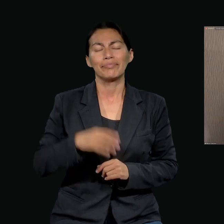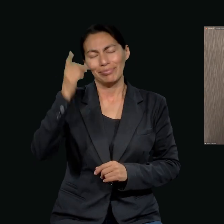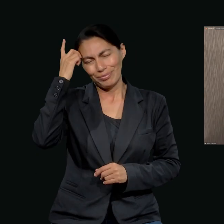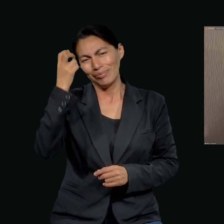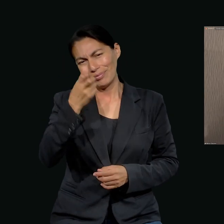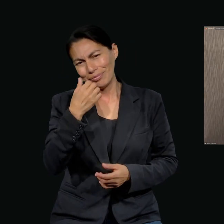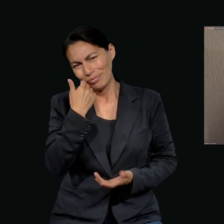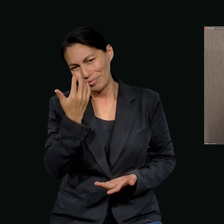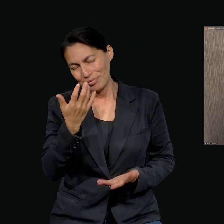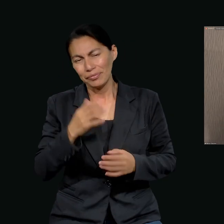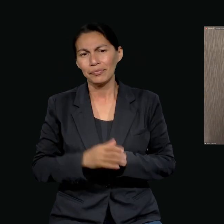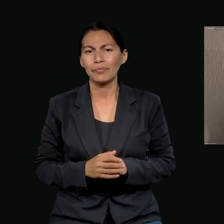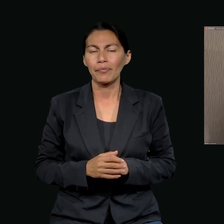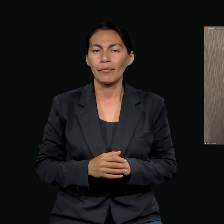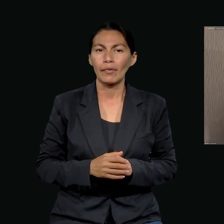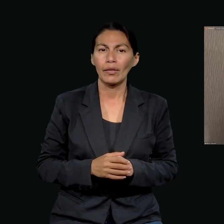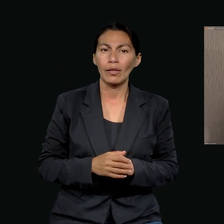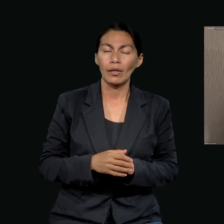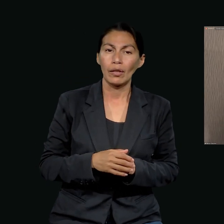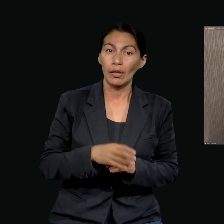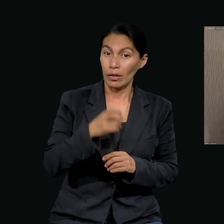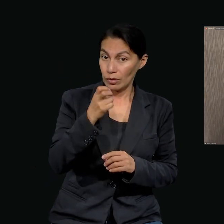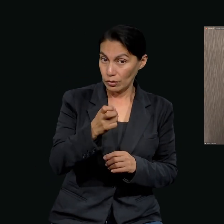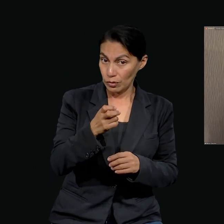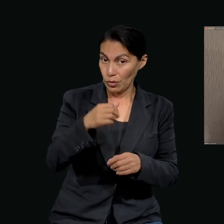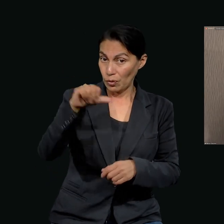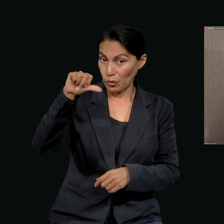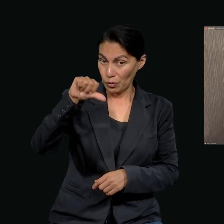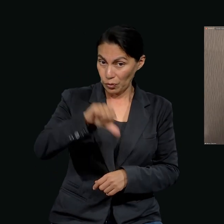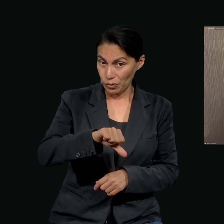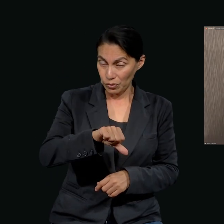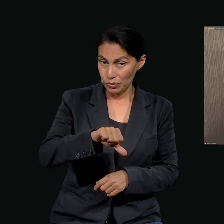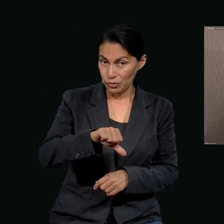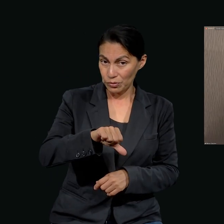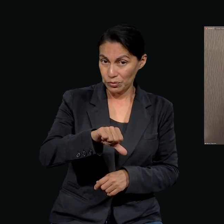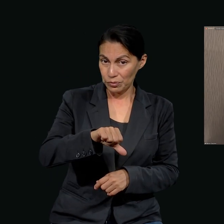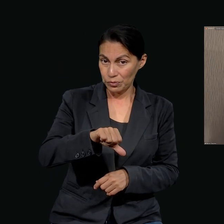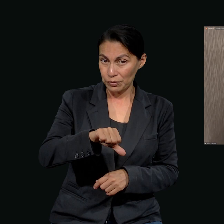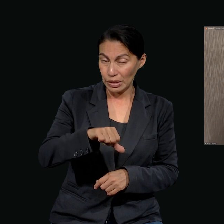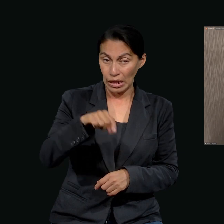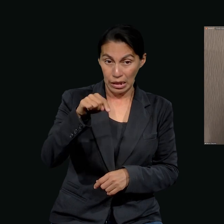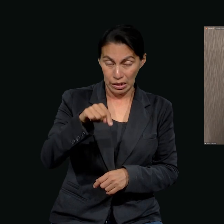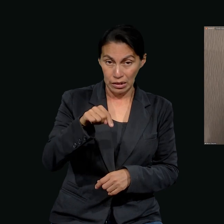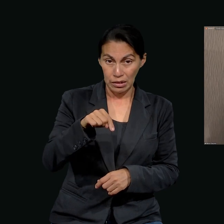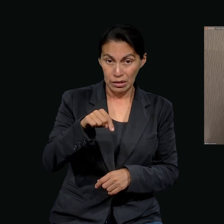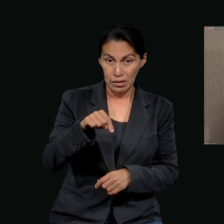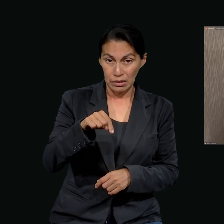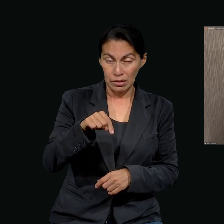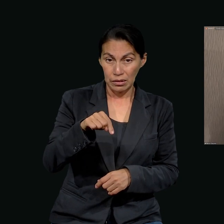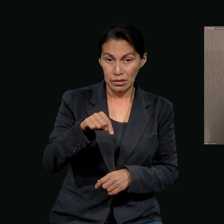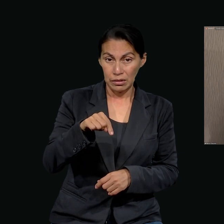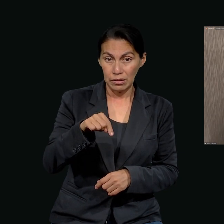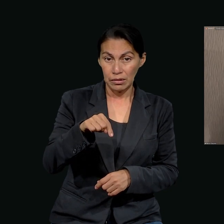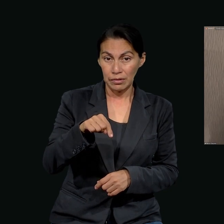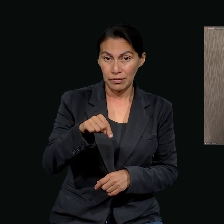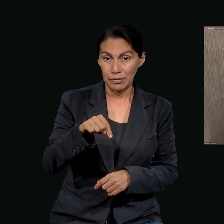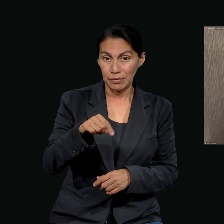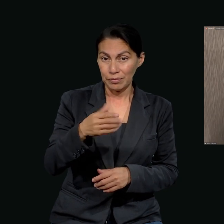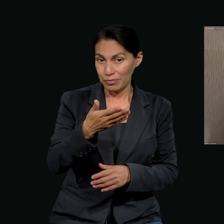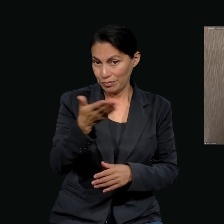Y esto es precisamente lo que nos va a contar hoy aquí en el estudio